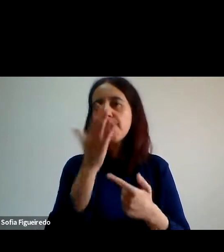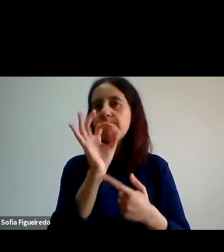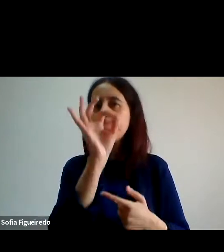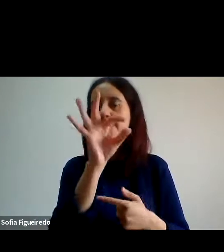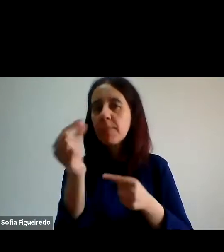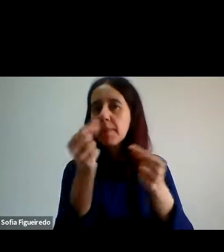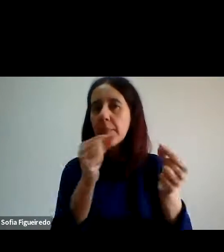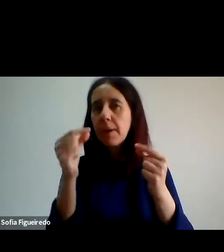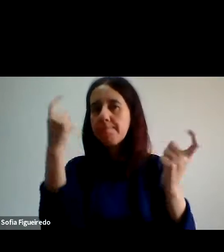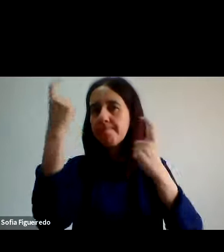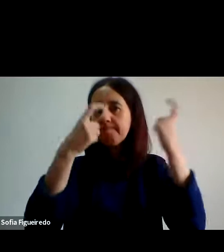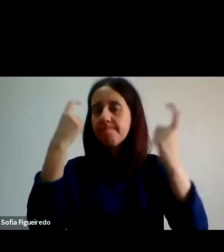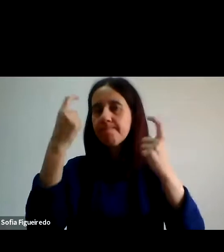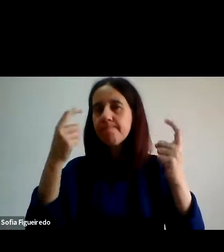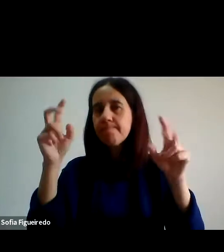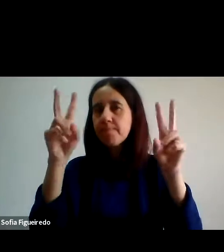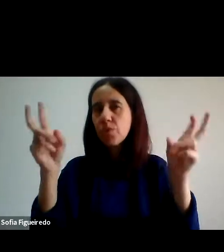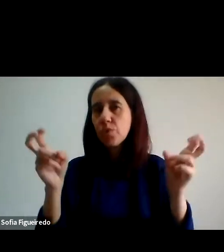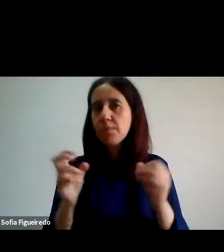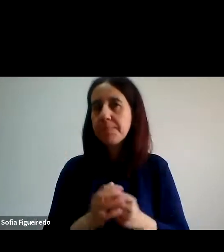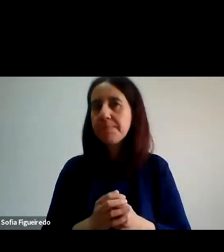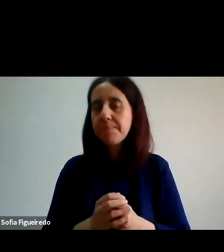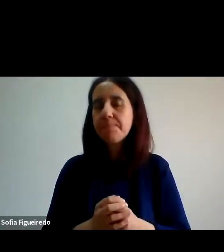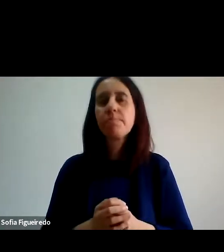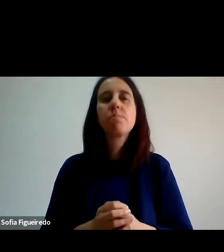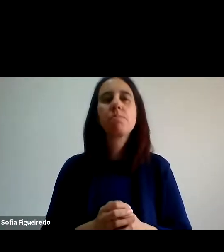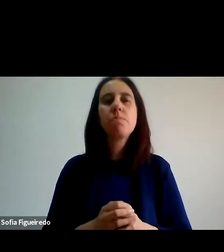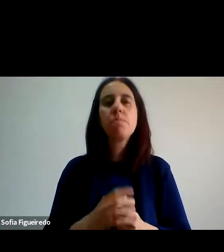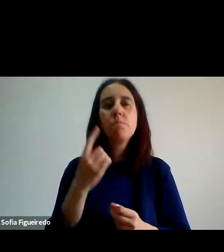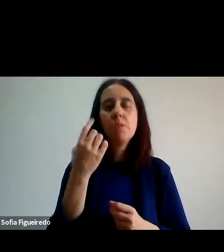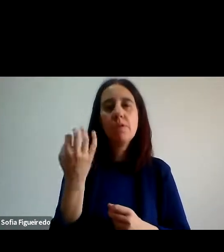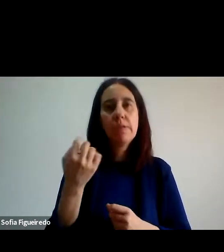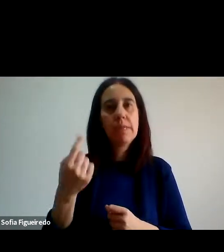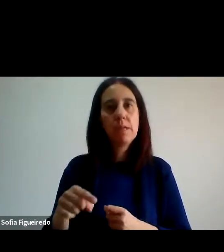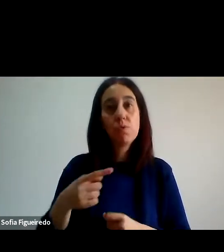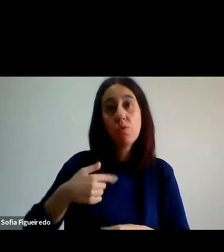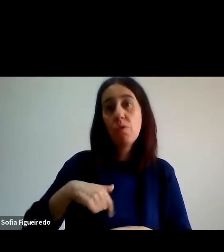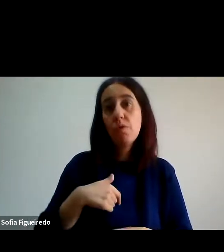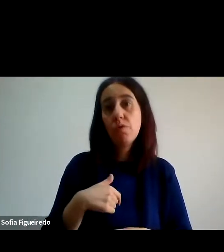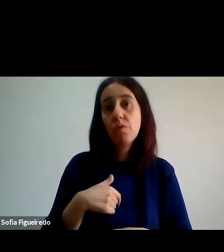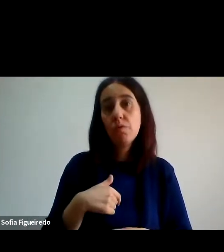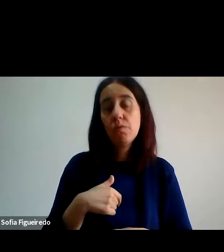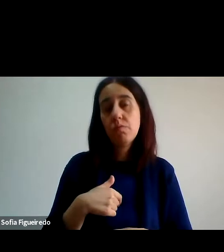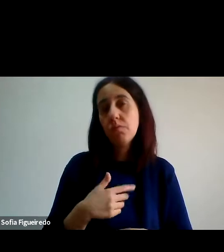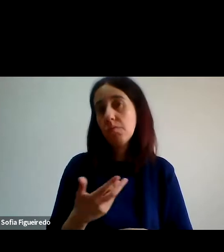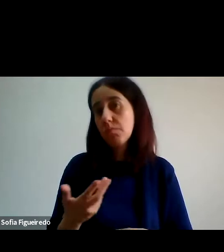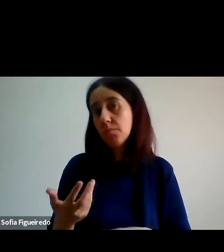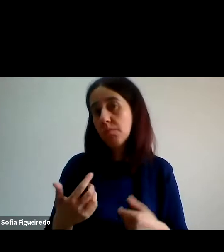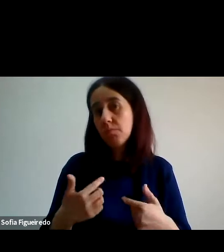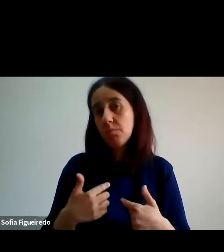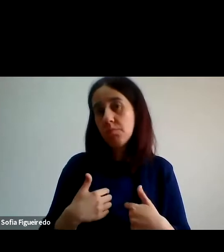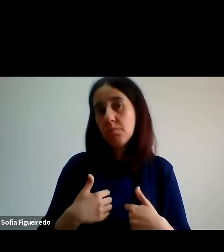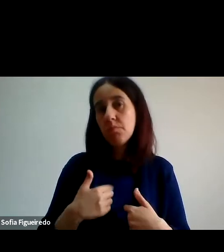pensarmos e para refletirmos sobre esse ponto. Uma das primeiras questões que nós temos é, efetivamente, nós, há um tempo atrás,